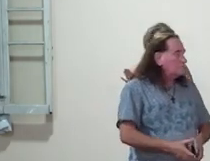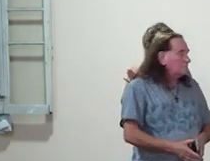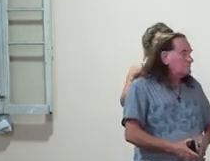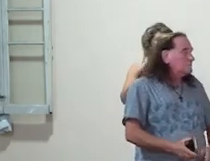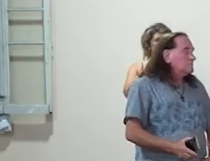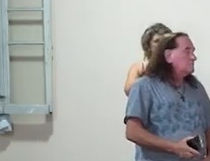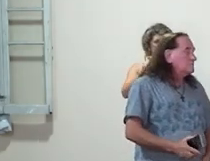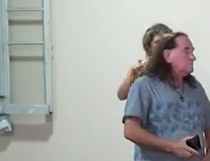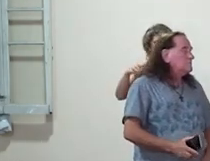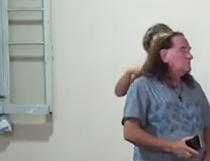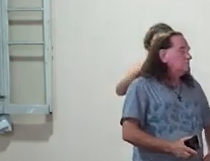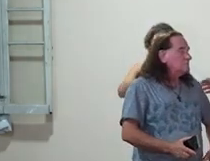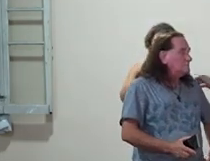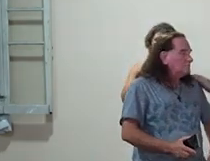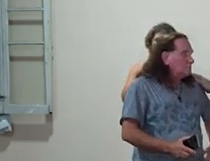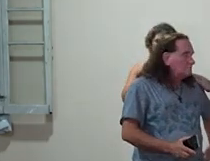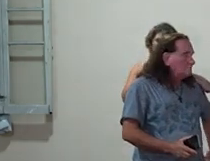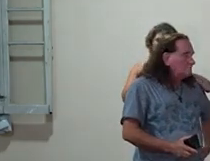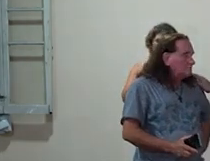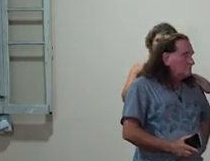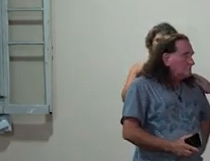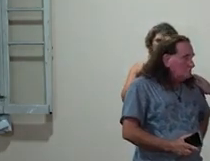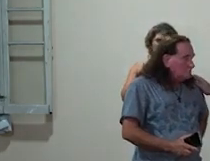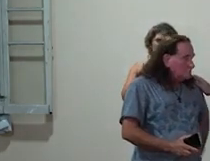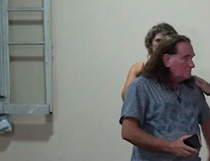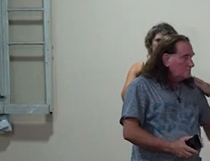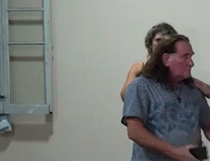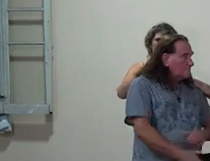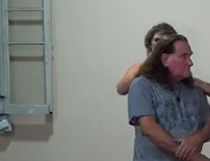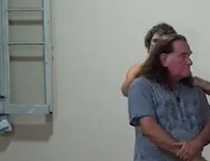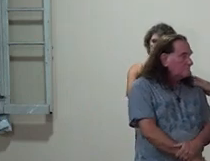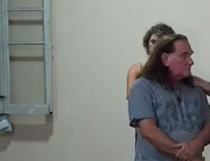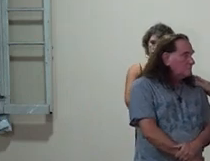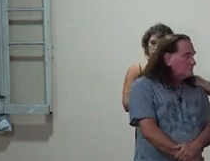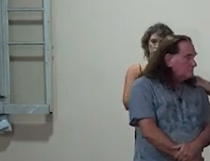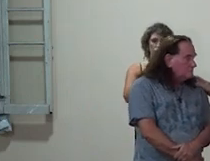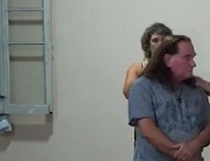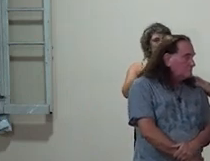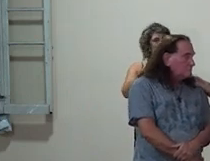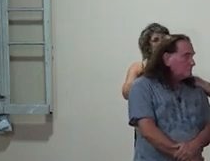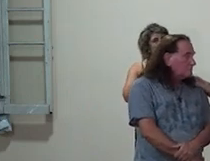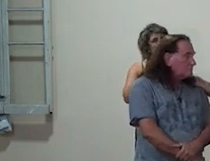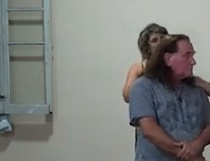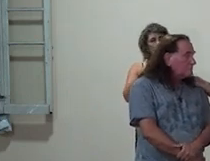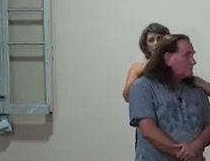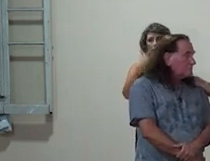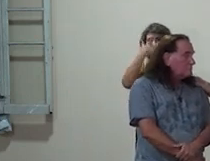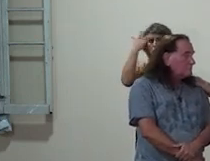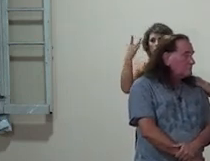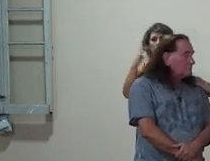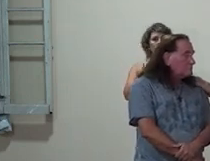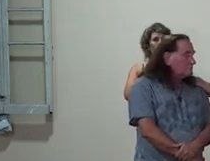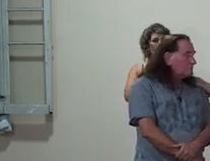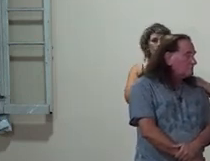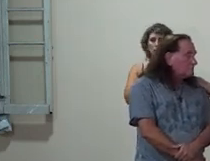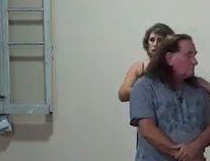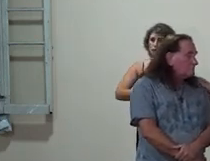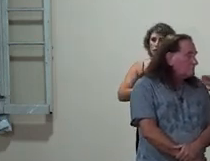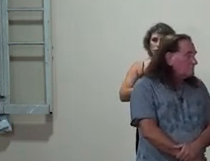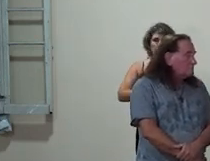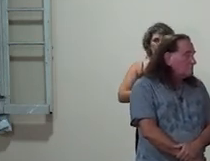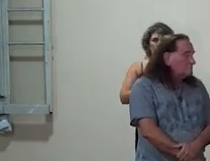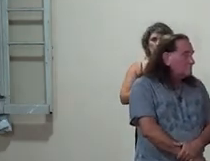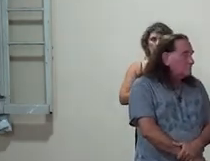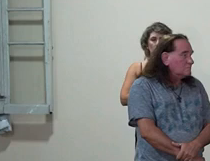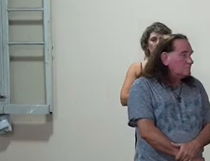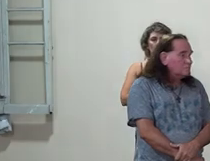sua maneira, né, do cidadão artista falar, que as pessoas que amo estão aqui. E muito me causa